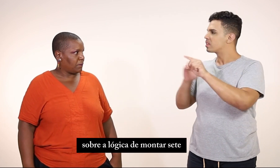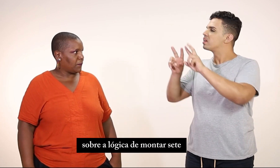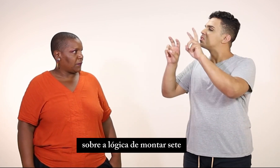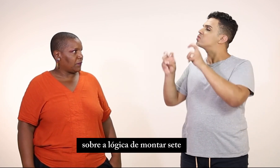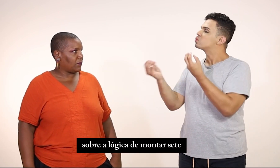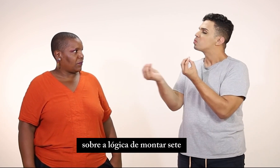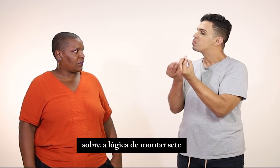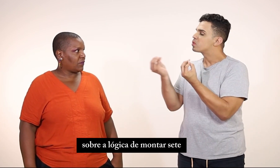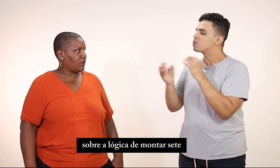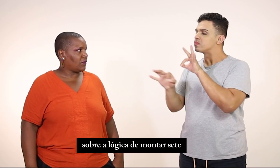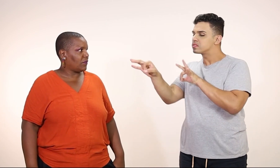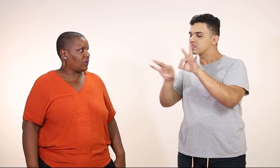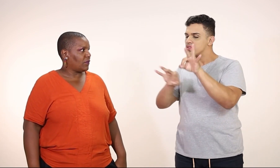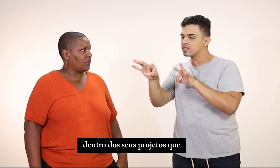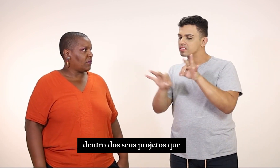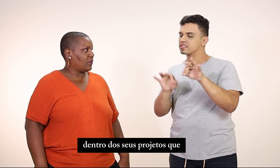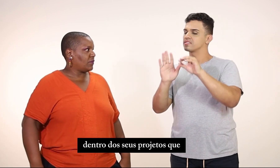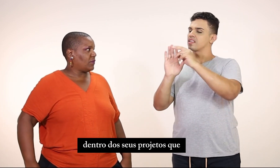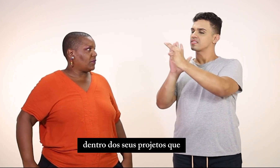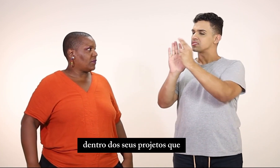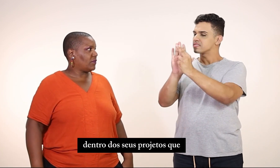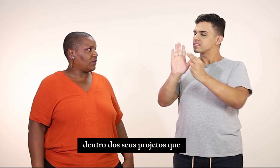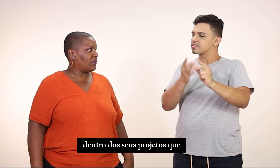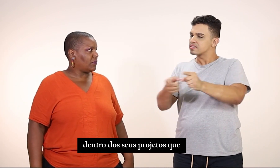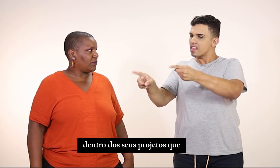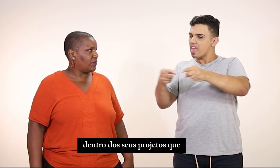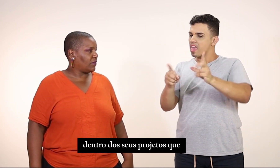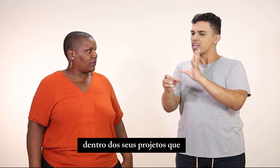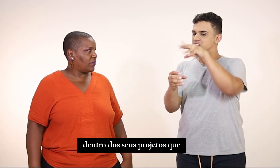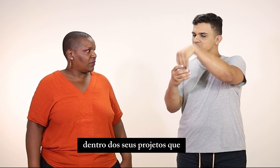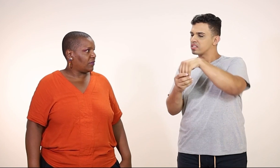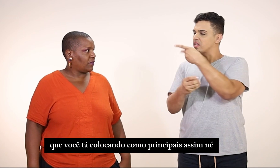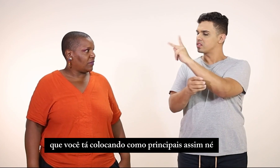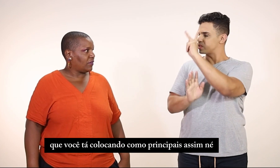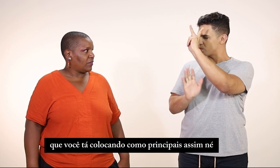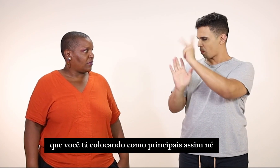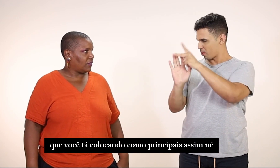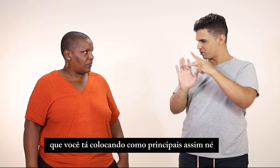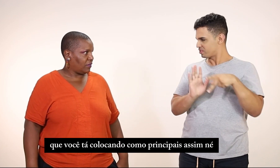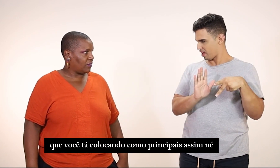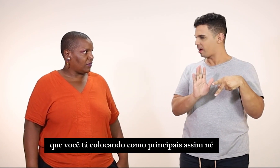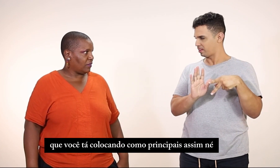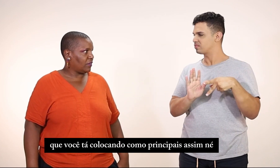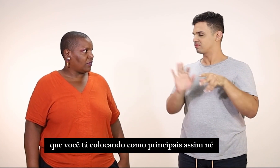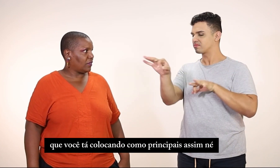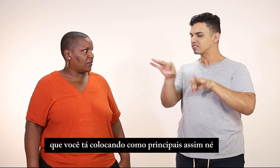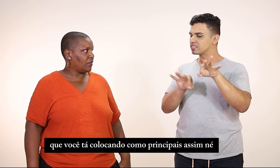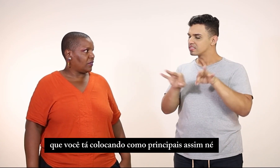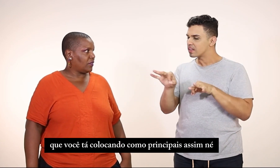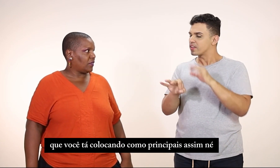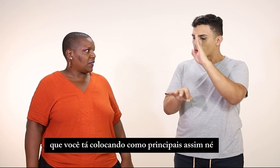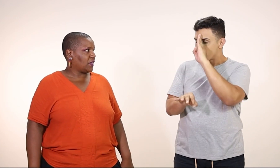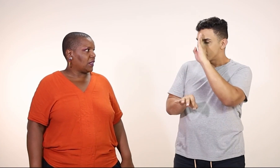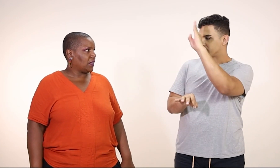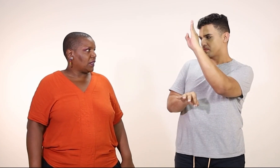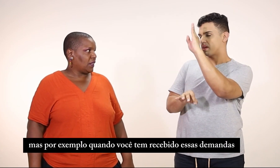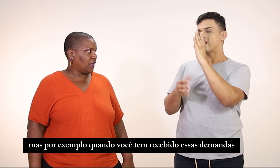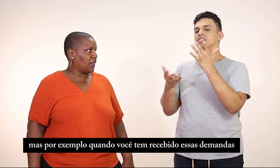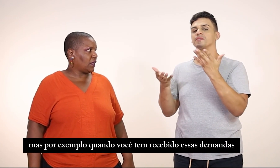montar set dentro dos seus projetos que você está colocando como principais, assim, né? Mas, por exemplo, quando